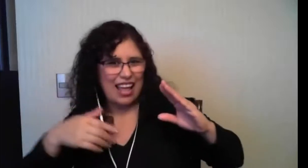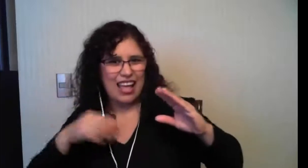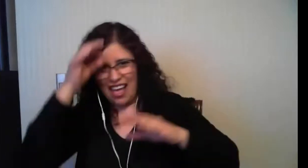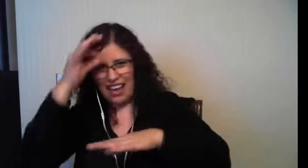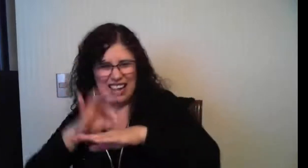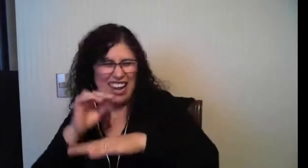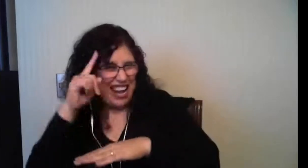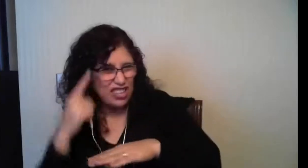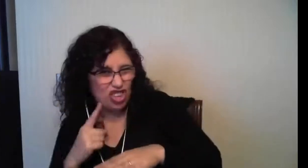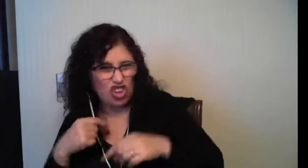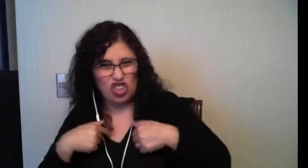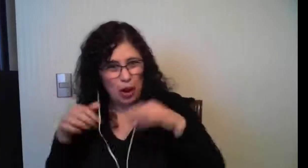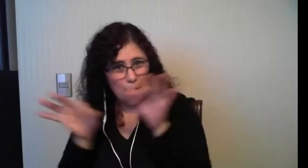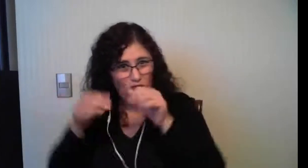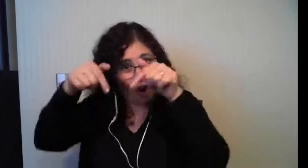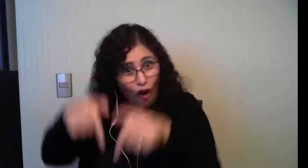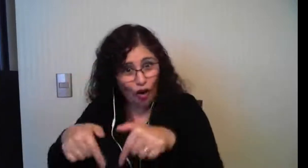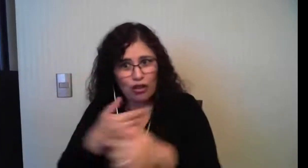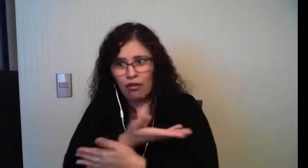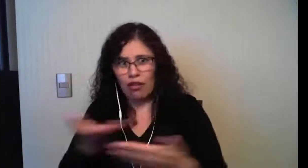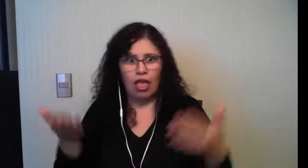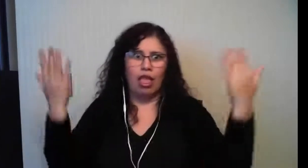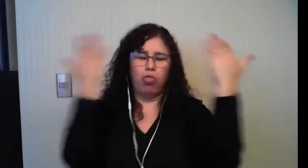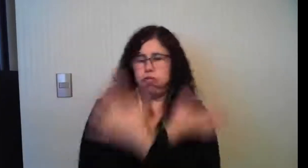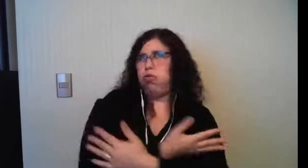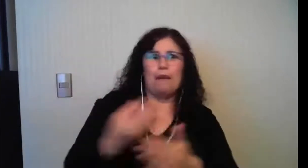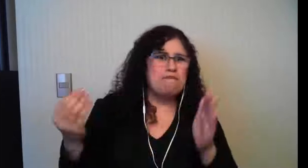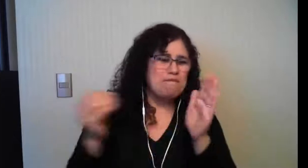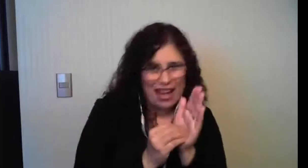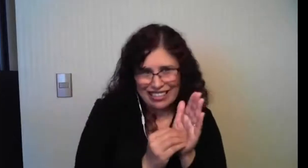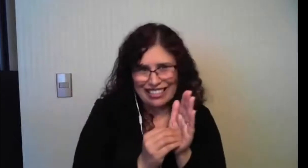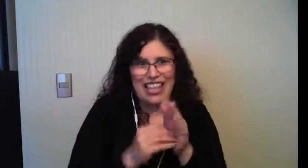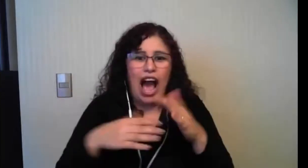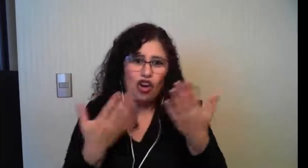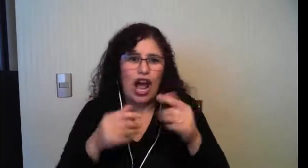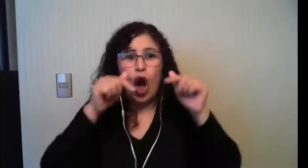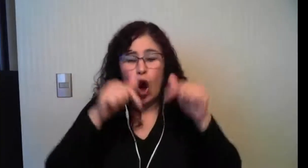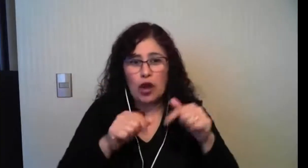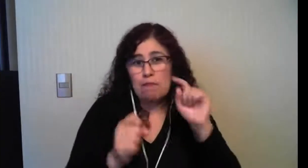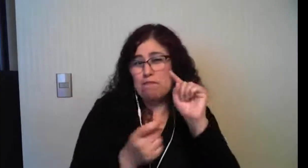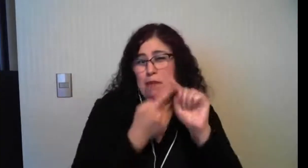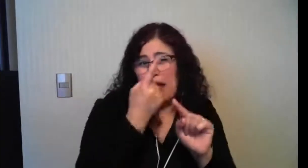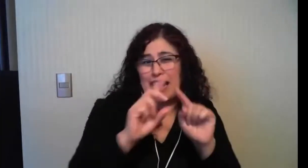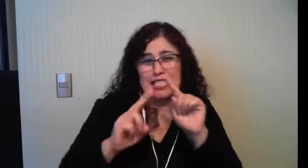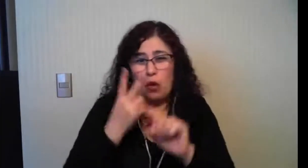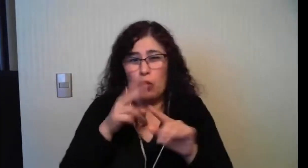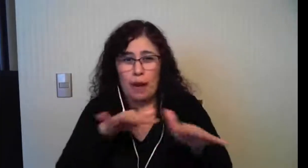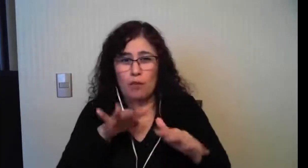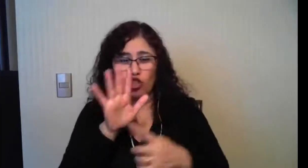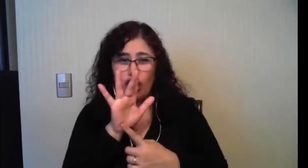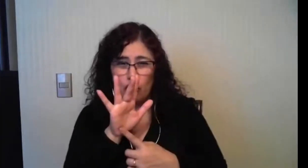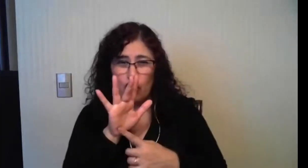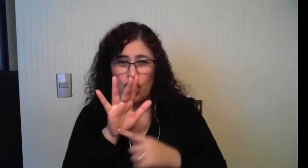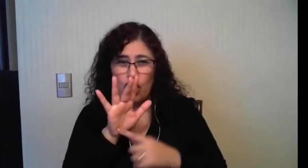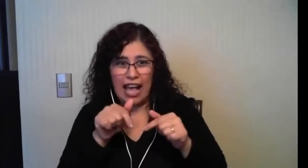profe. sí, vayámonos con calma. Hoy día veamos solamente lesiones de primera y segunda motoneurona y en un par de cátedras